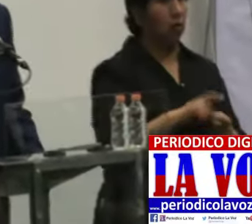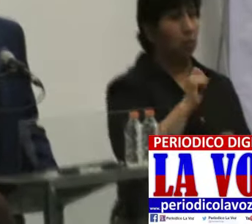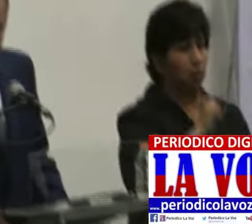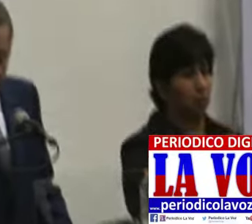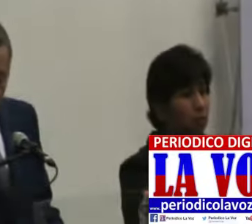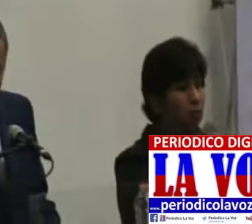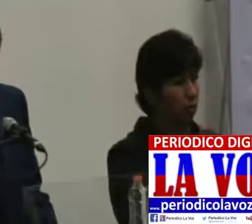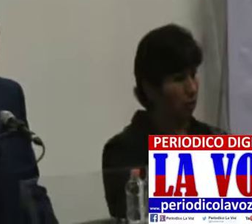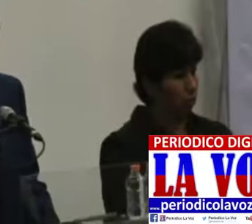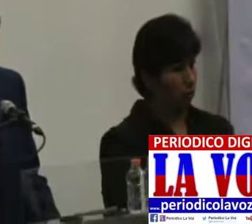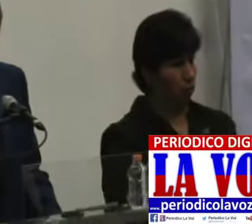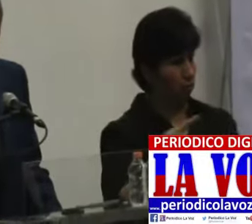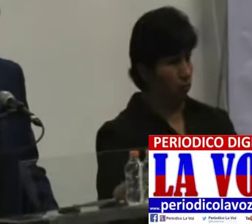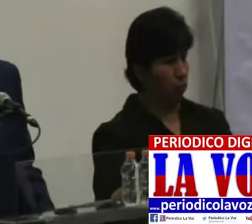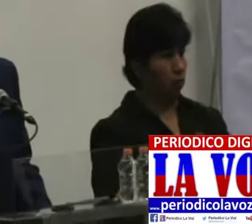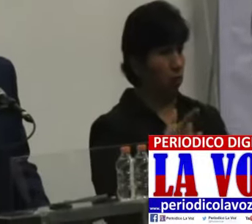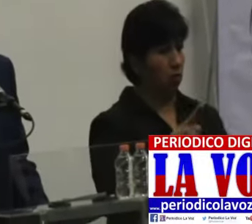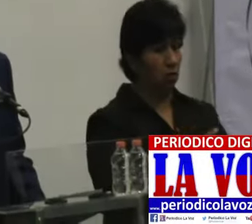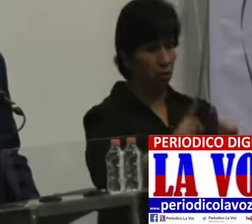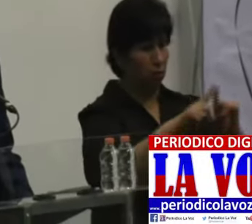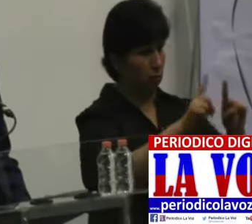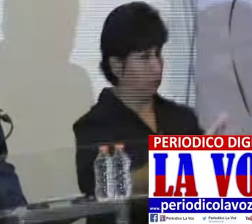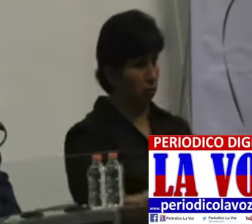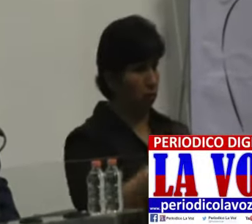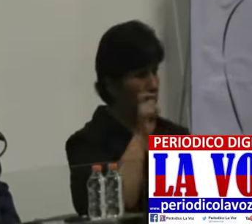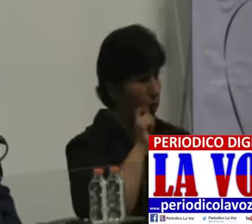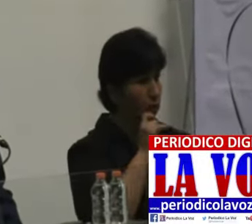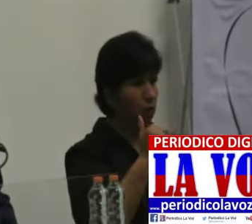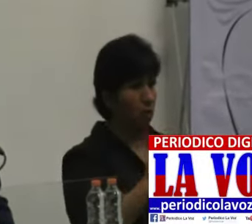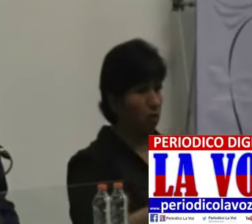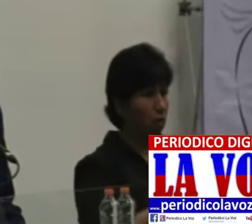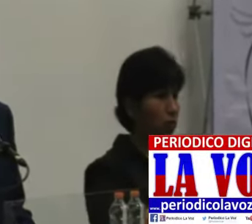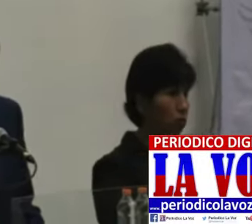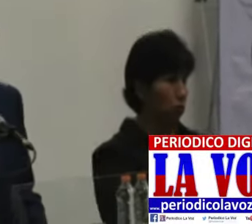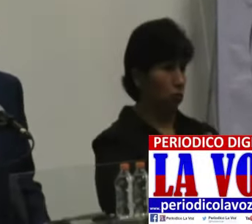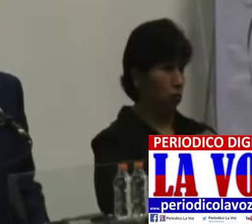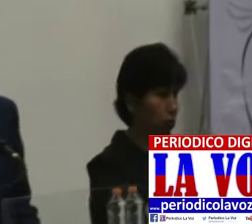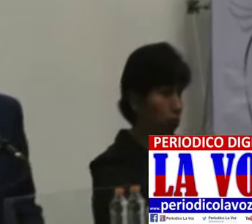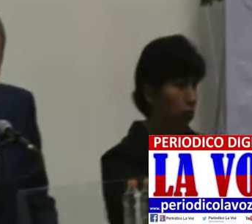de la trata de personas, diversidad sexual y acoso laboral, entre los más destacados.